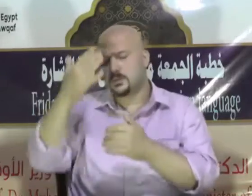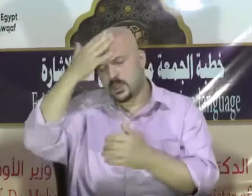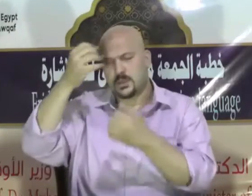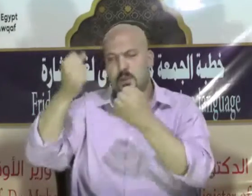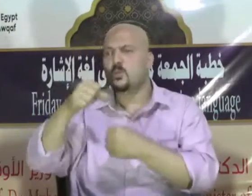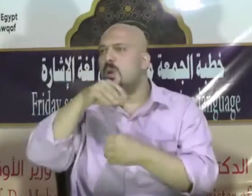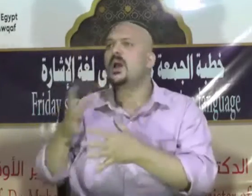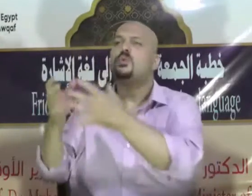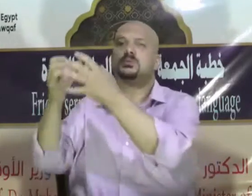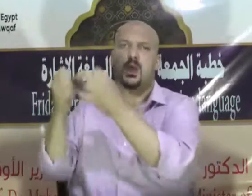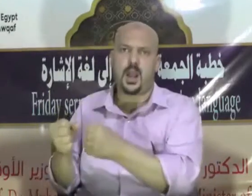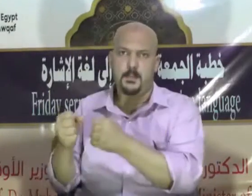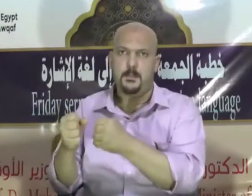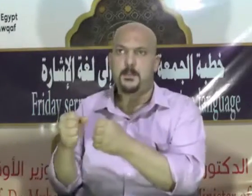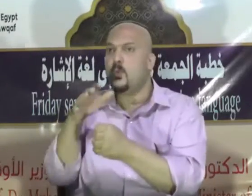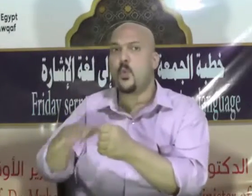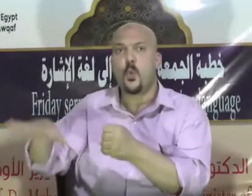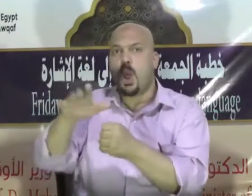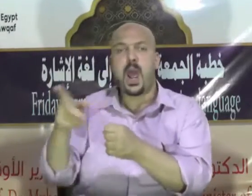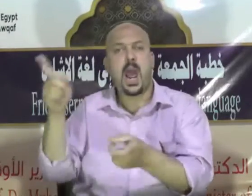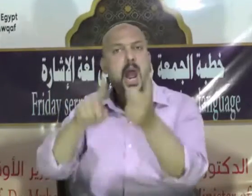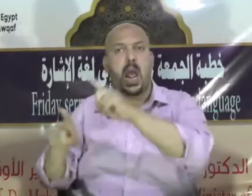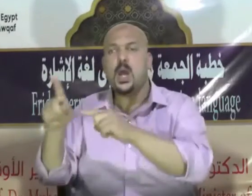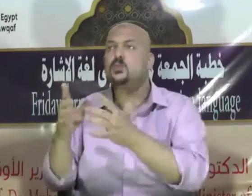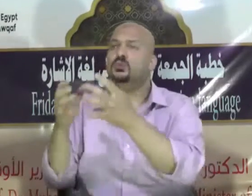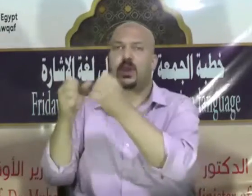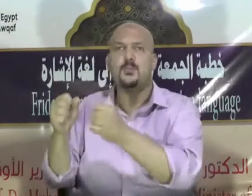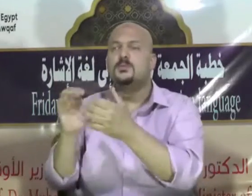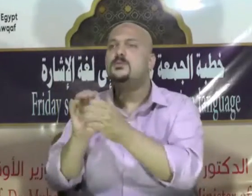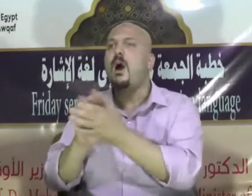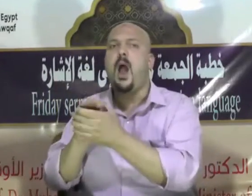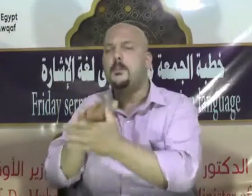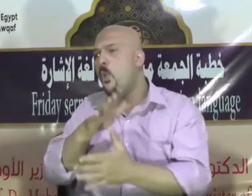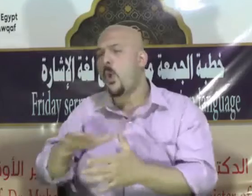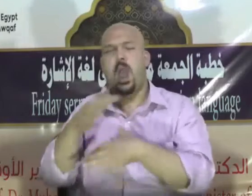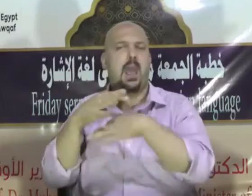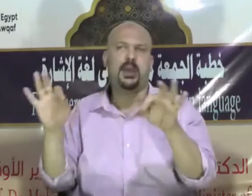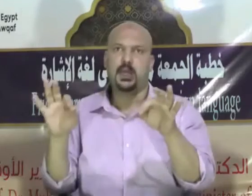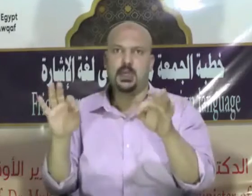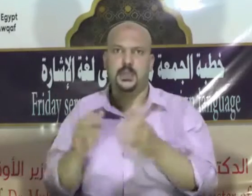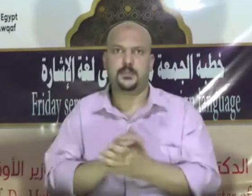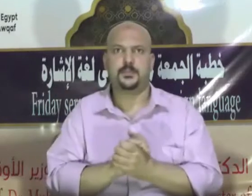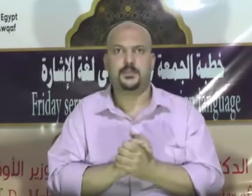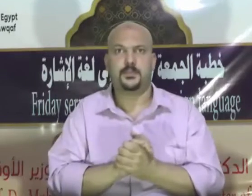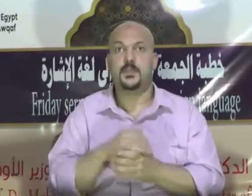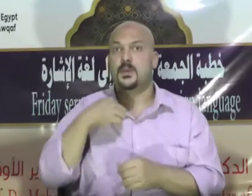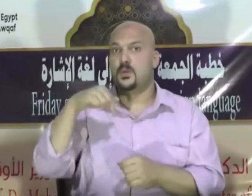صلى الله عليه وسلم وعلى آله وصحبه أجمعين. ومن أهم الدروس